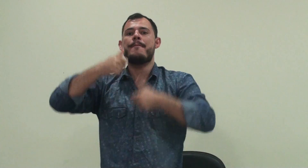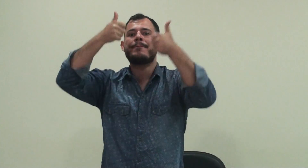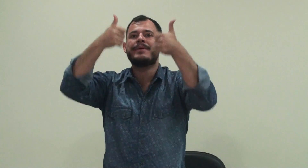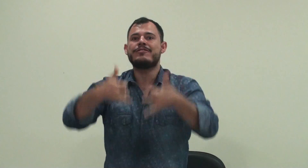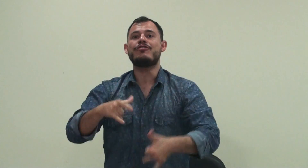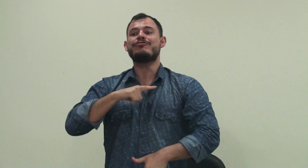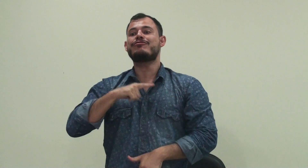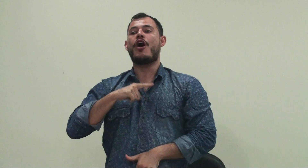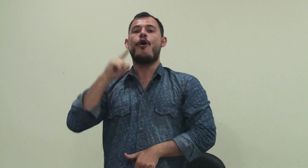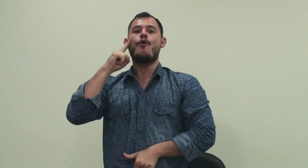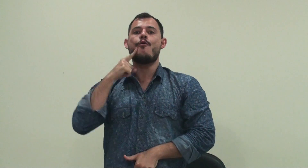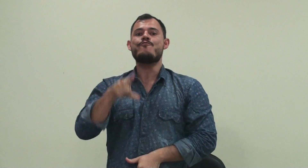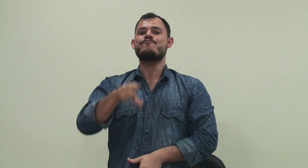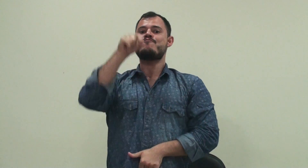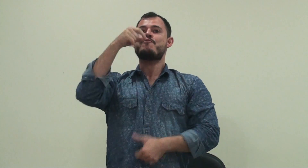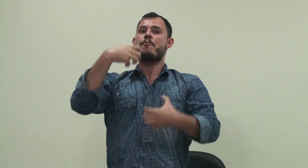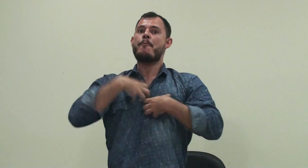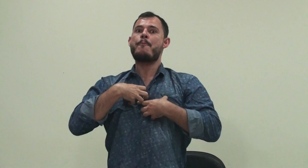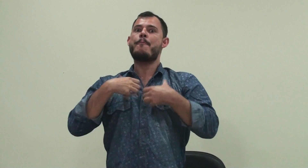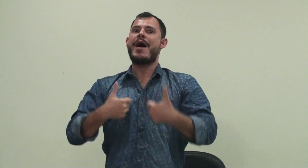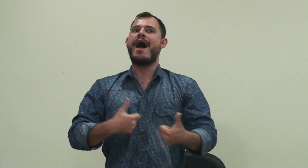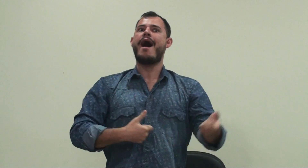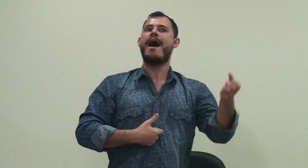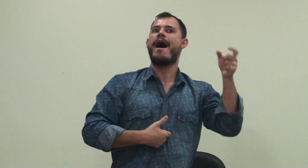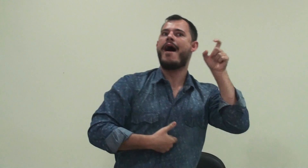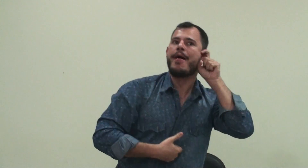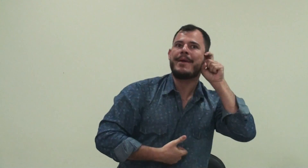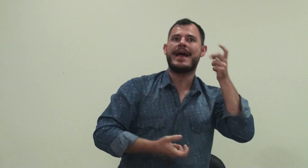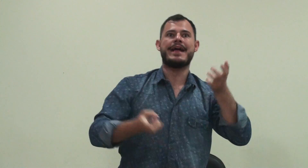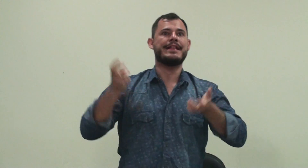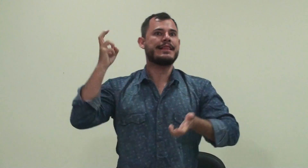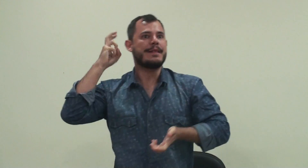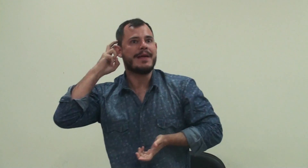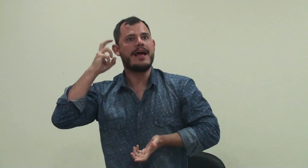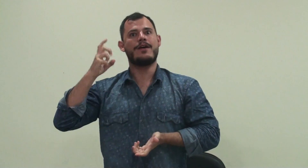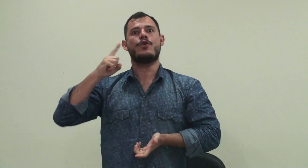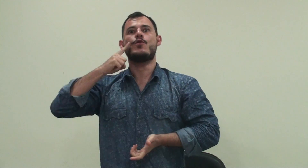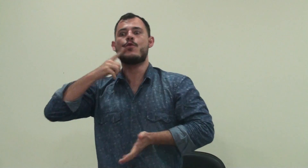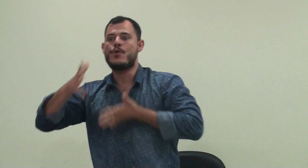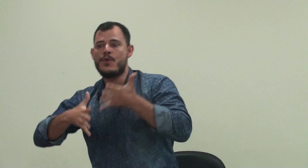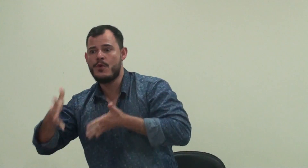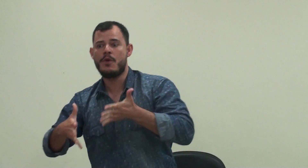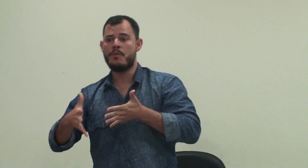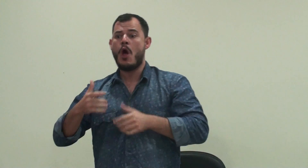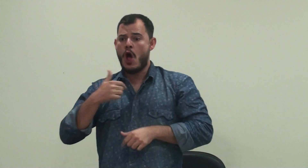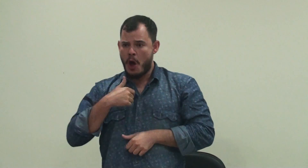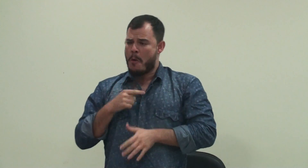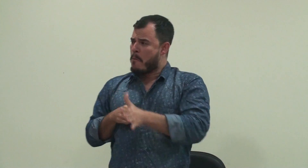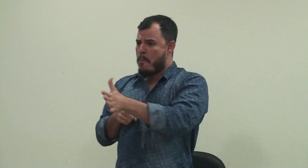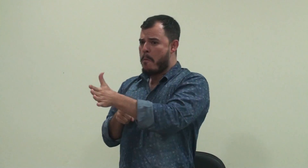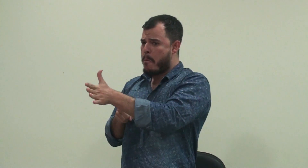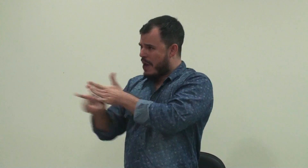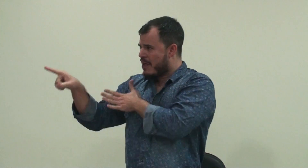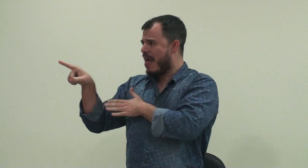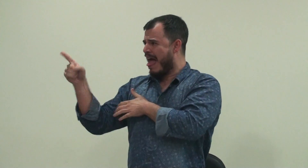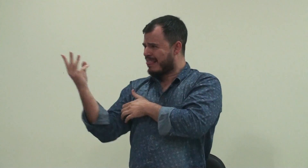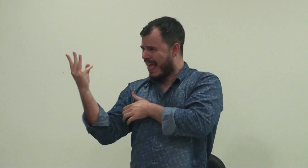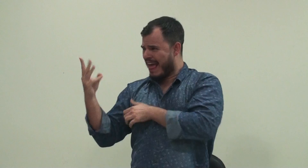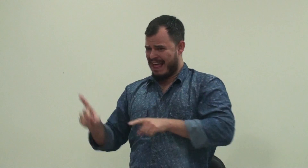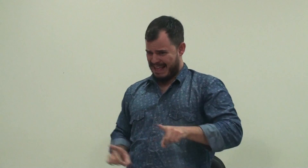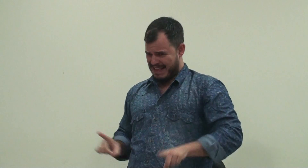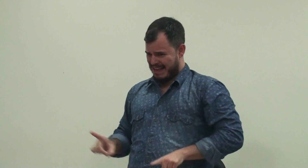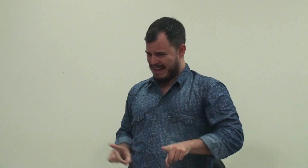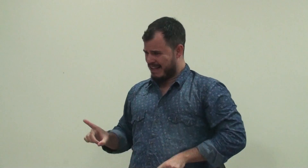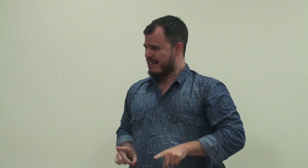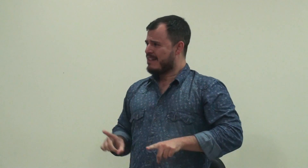então reconhecer que há uma variedade, né, linguística, cultural, que existem pessoas implantadas, pessoas que utilizam